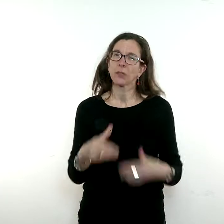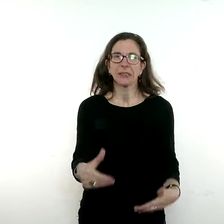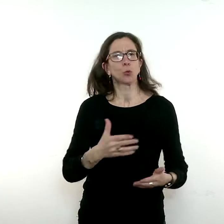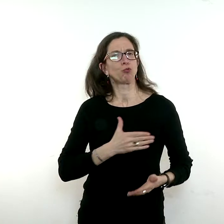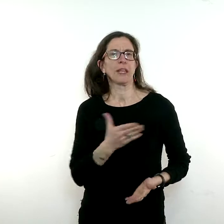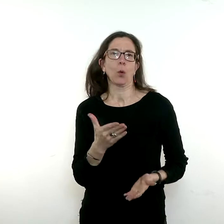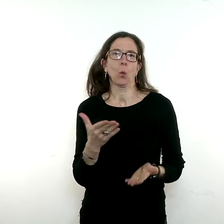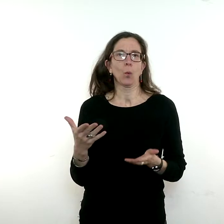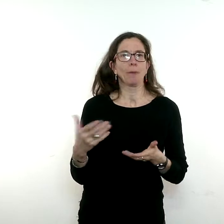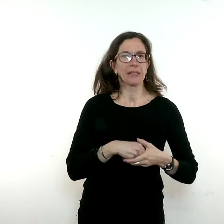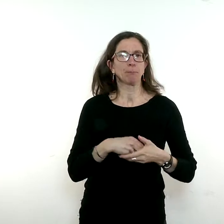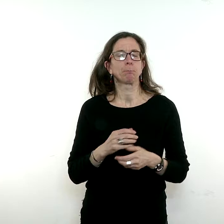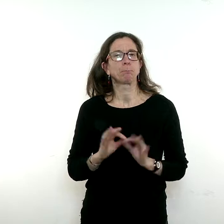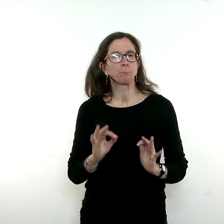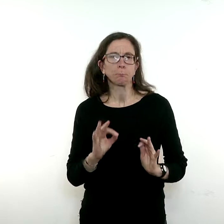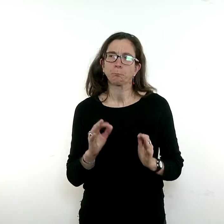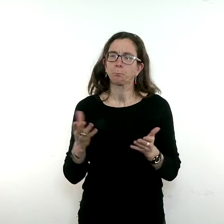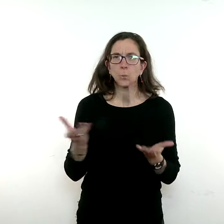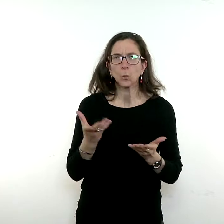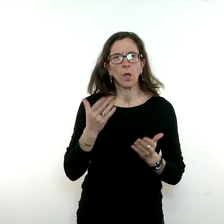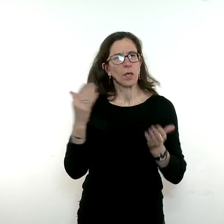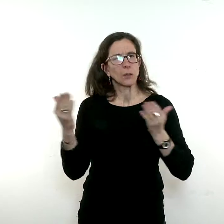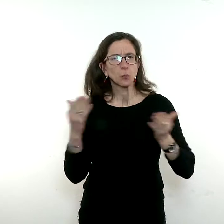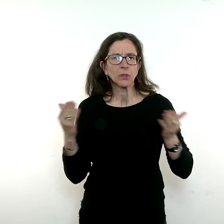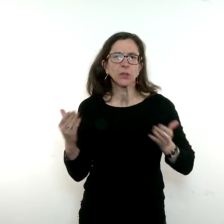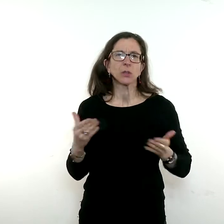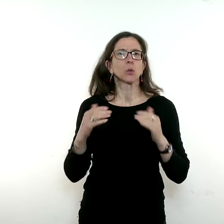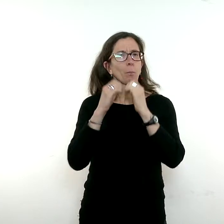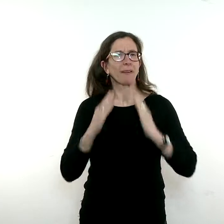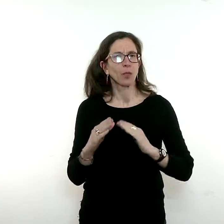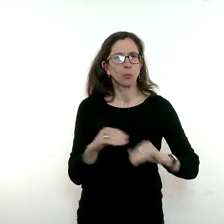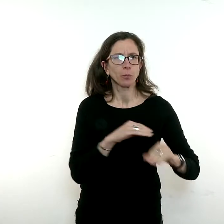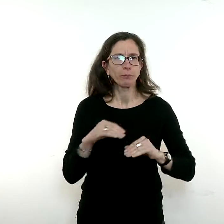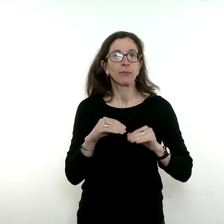salles, c'est le pavillon populaire, c'est l'espace Dominique Bagouet, c'est la salle Saint-Ravi